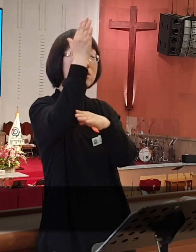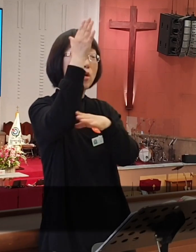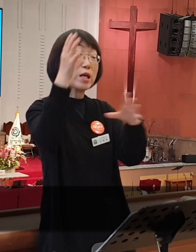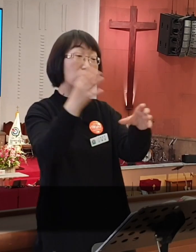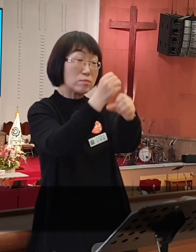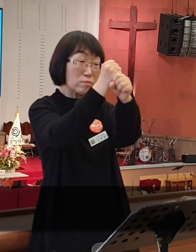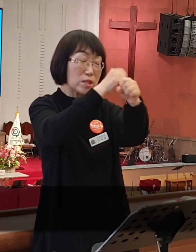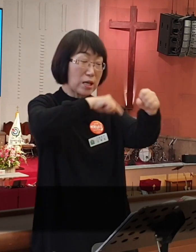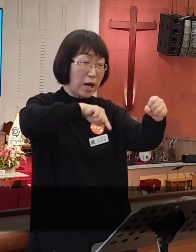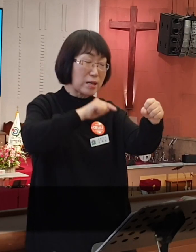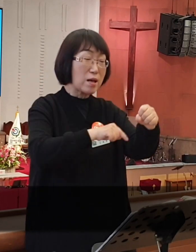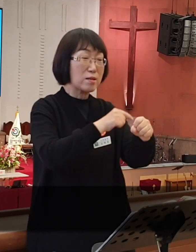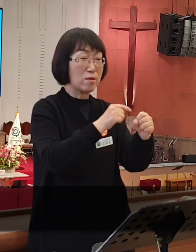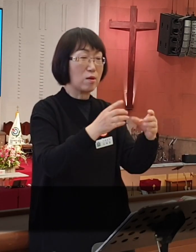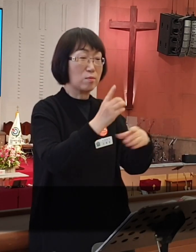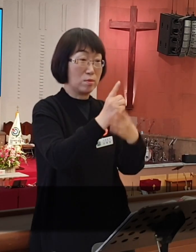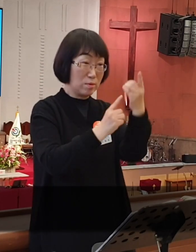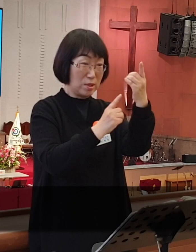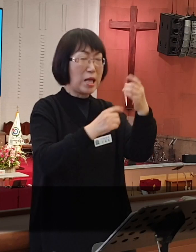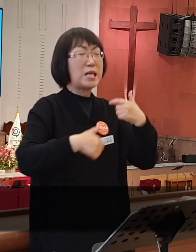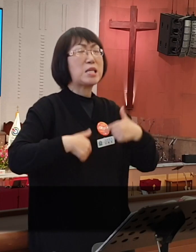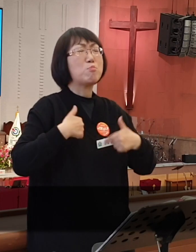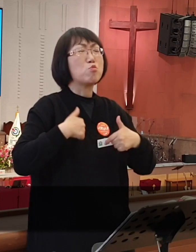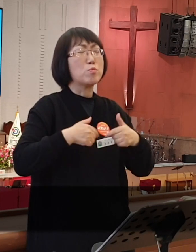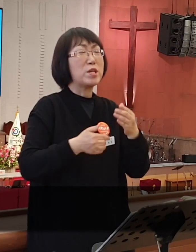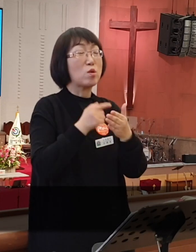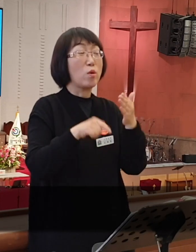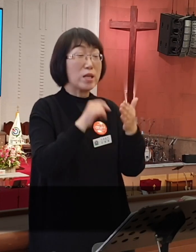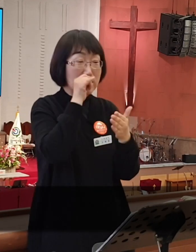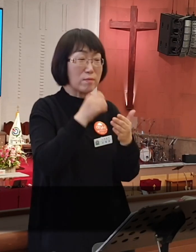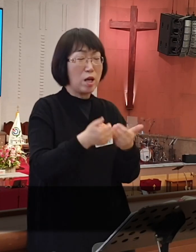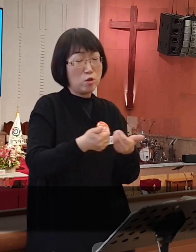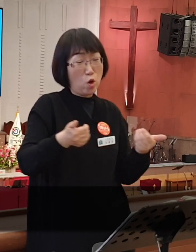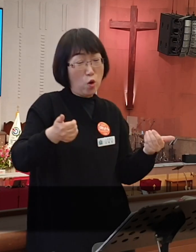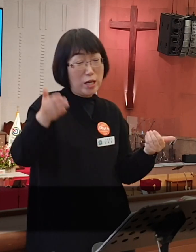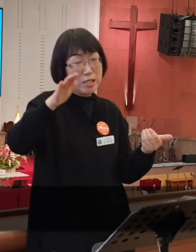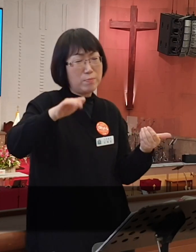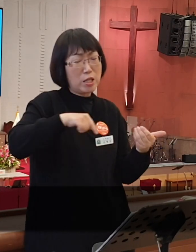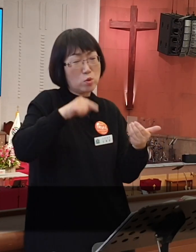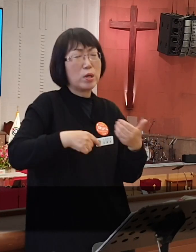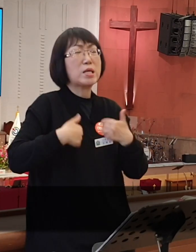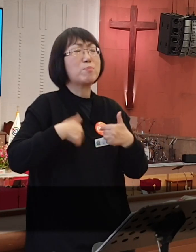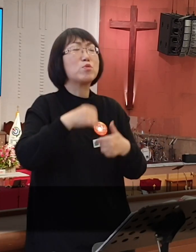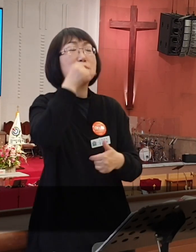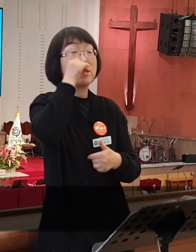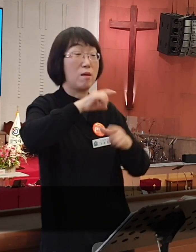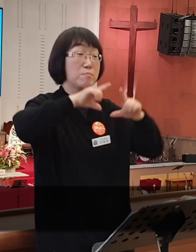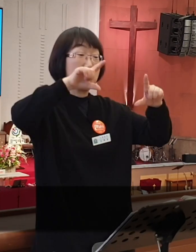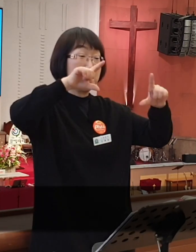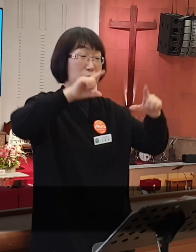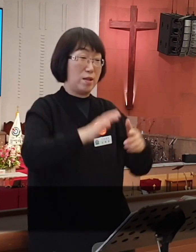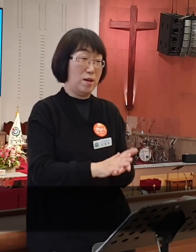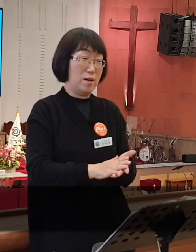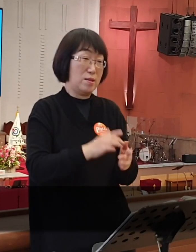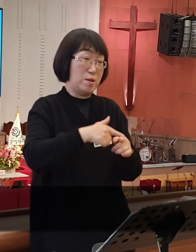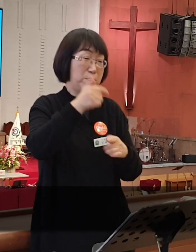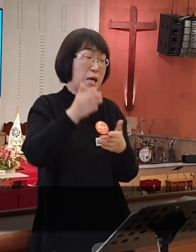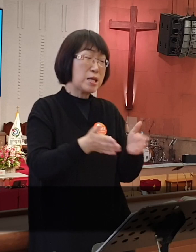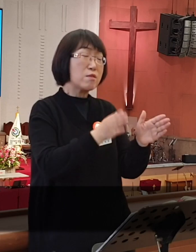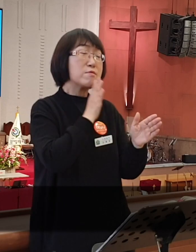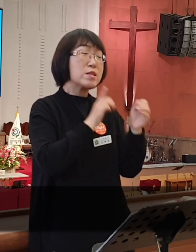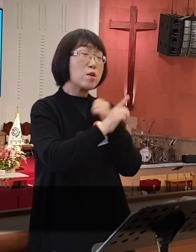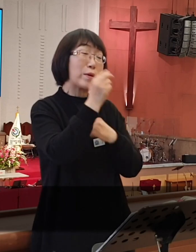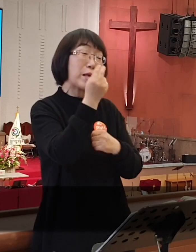설교인데요, 그 안에서 흐르는 것은 기쁨이에요. 뭔가 떠나가지만 예수님 지금 기쁨을 얘기하십니다. 적어도 예수님이 길이요